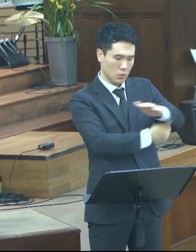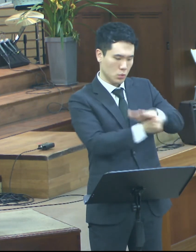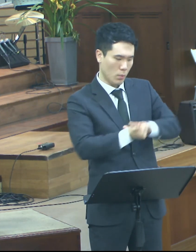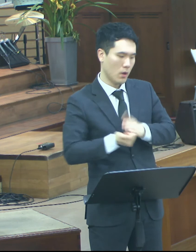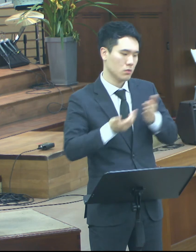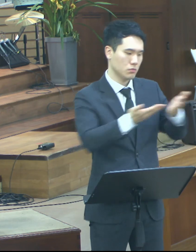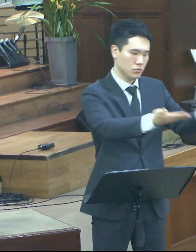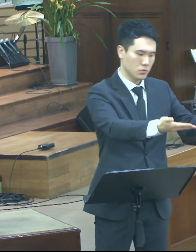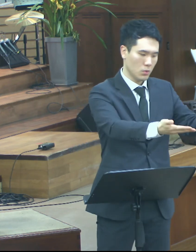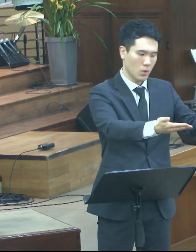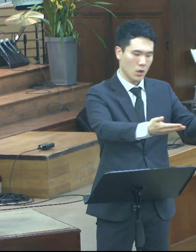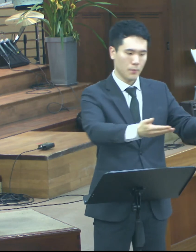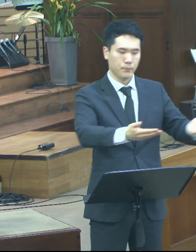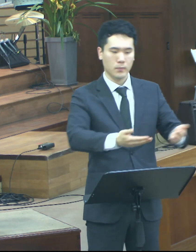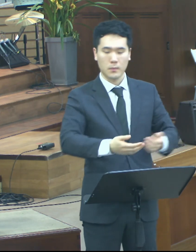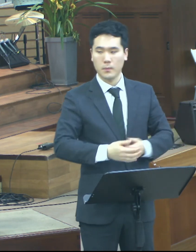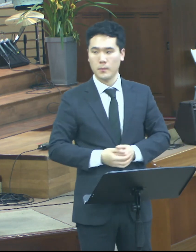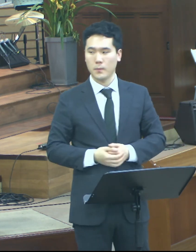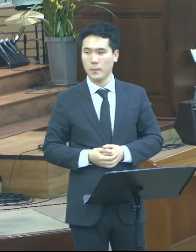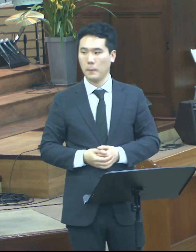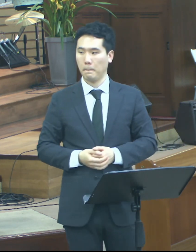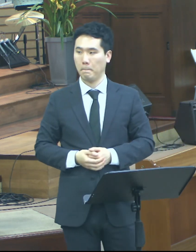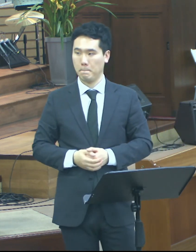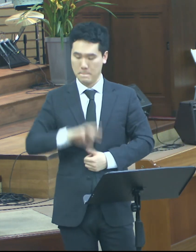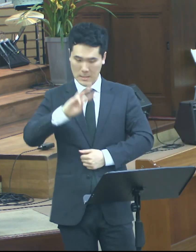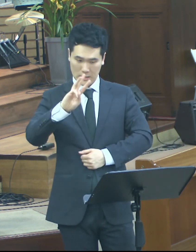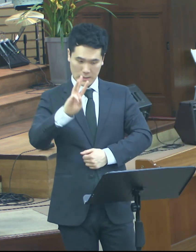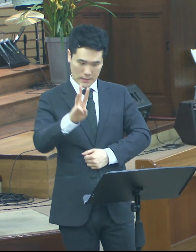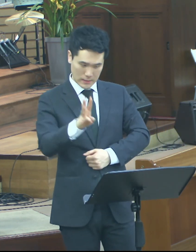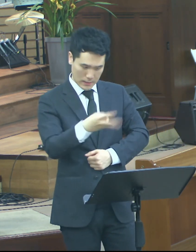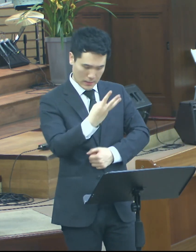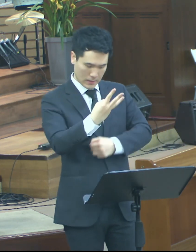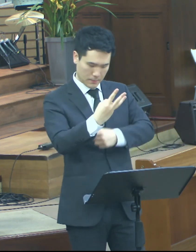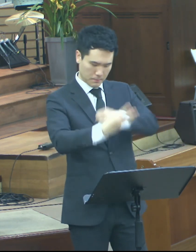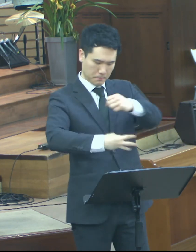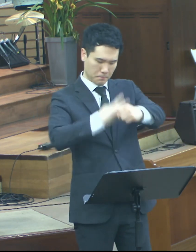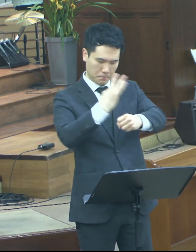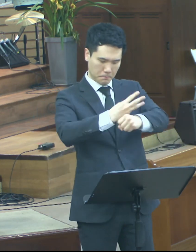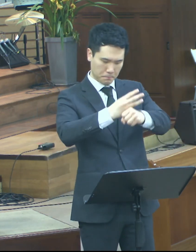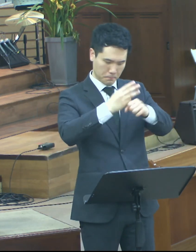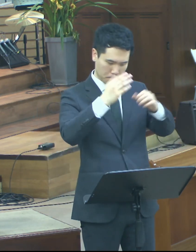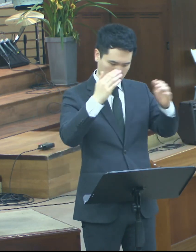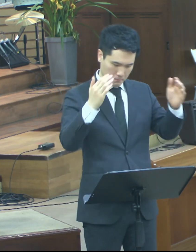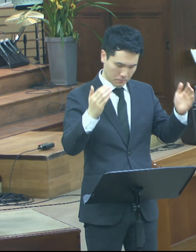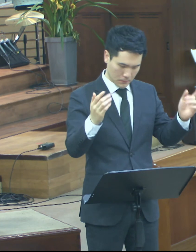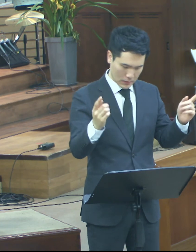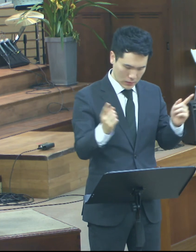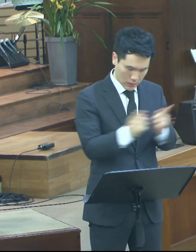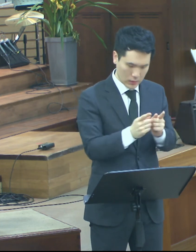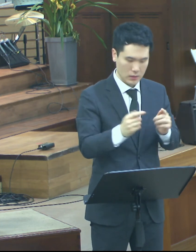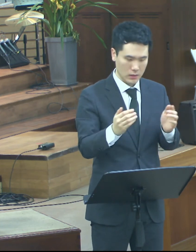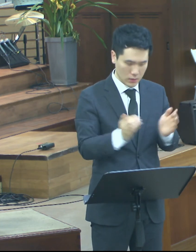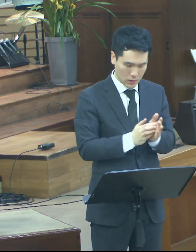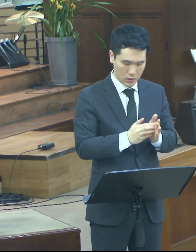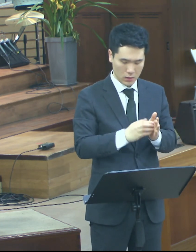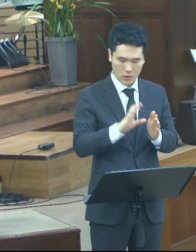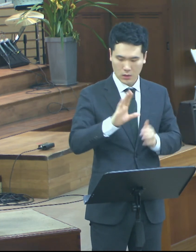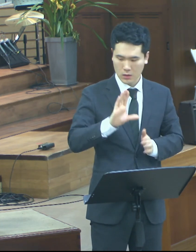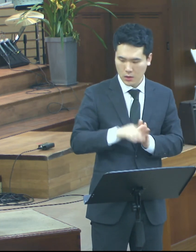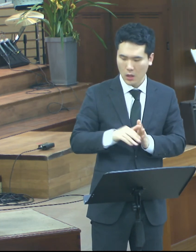이끌어 가시고 300년 만에 로마 황제가 두 손을 들게 하시고 그런 일들을 예수님이 이루셨단